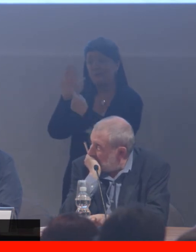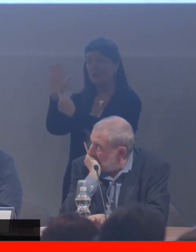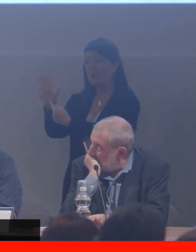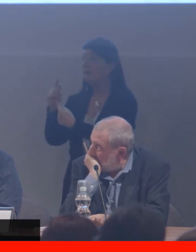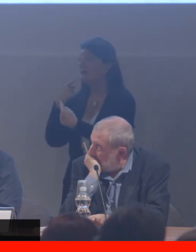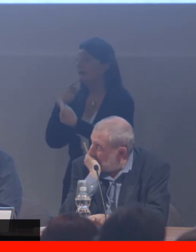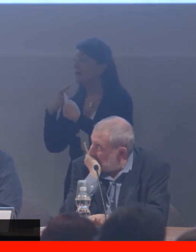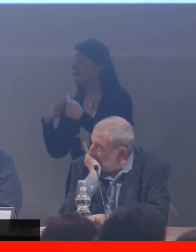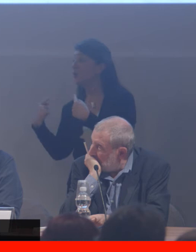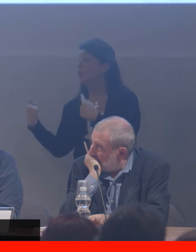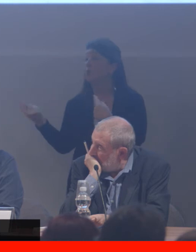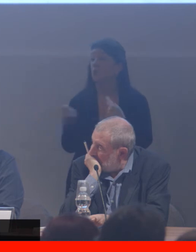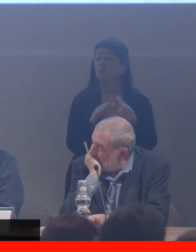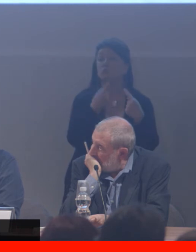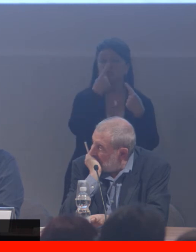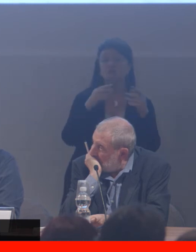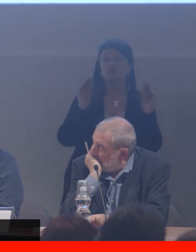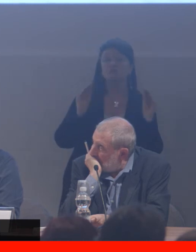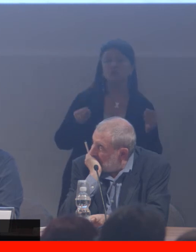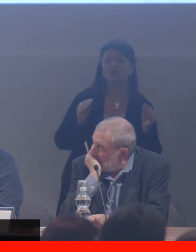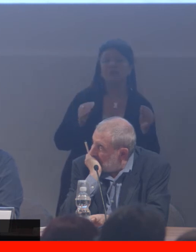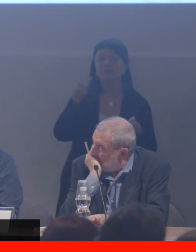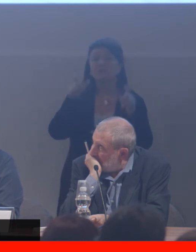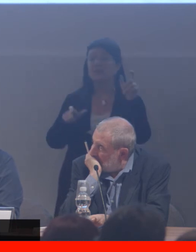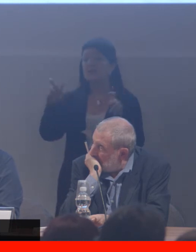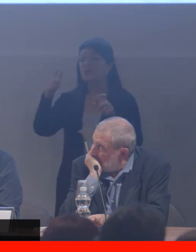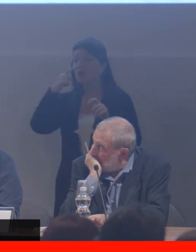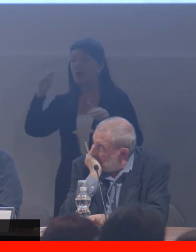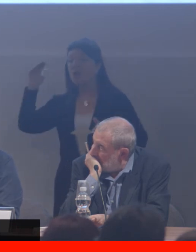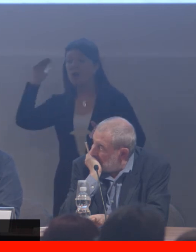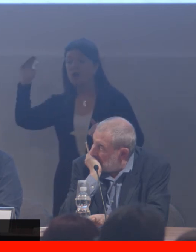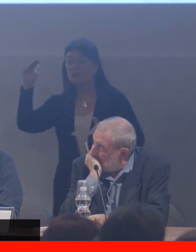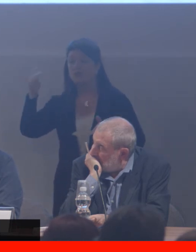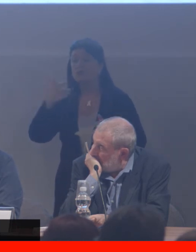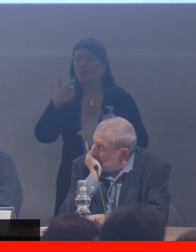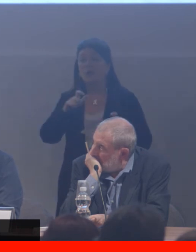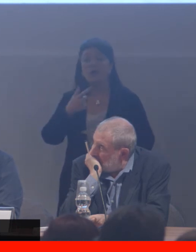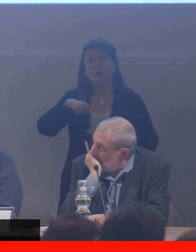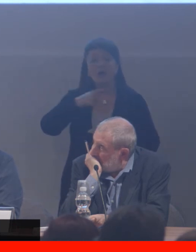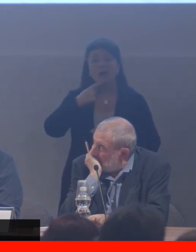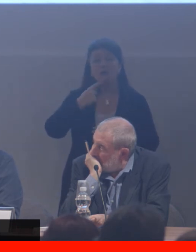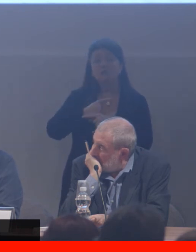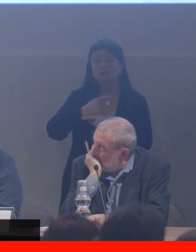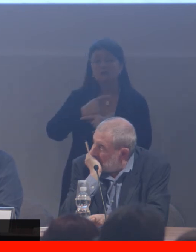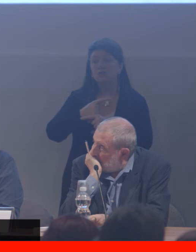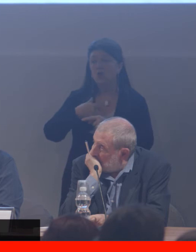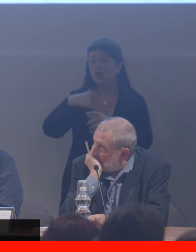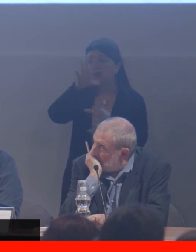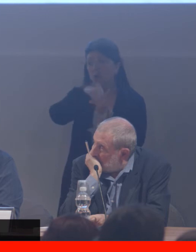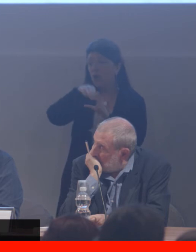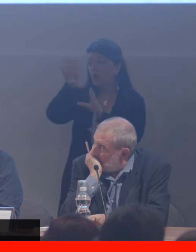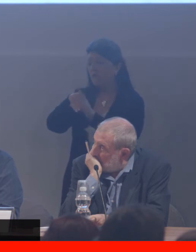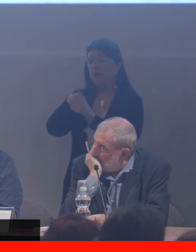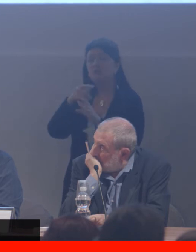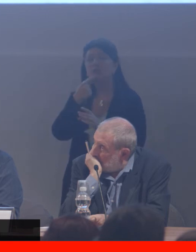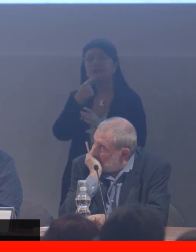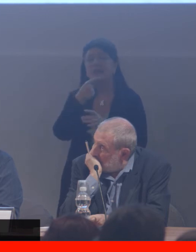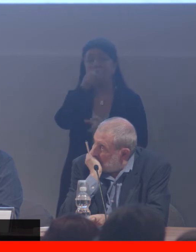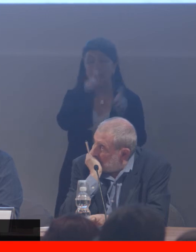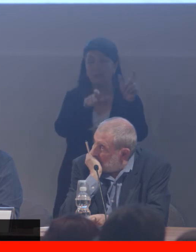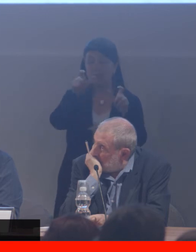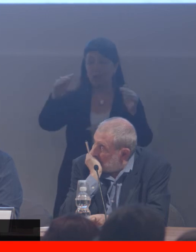persone, ma non solo ai ragazzi, anche agli adulti, perché abbiamo bisogno di coinvolgere anche gli adulti